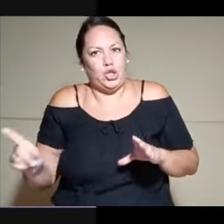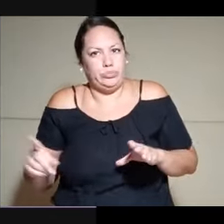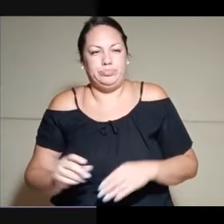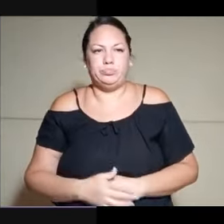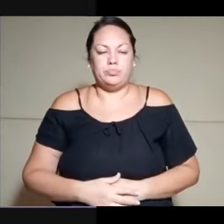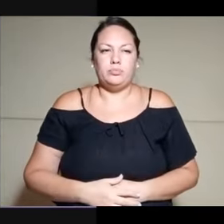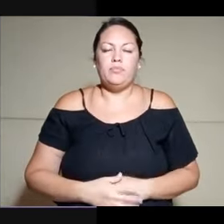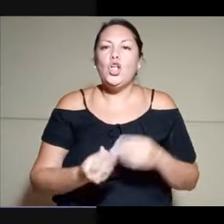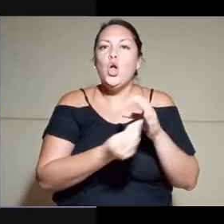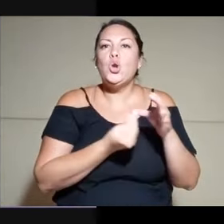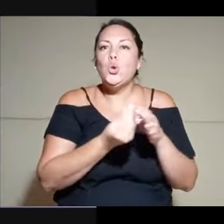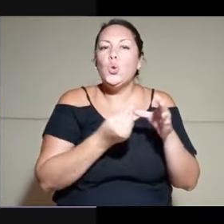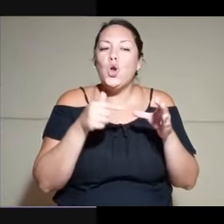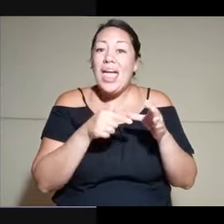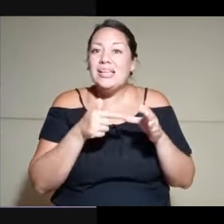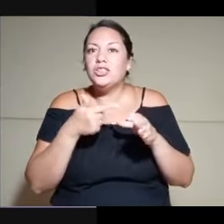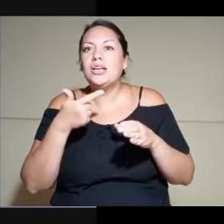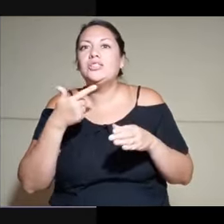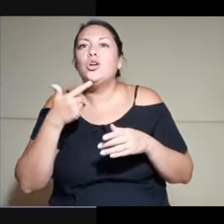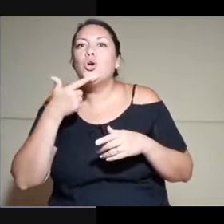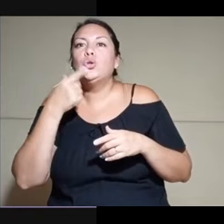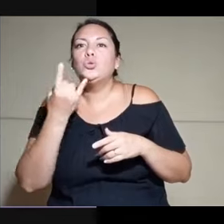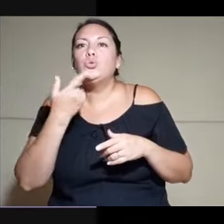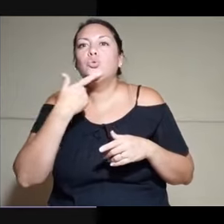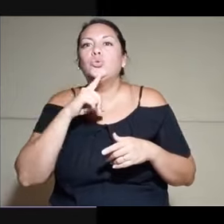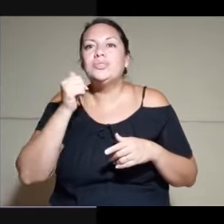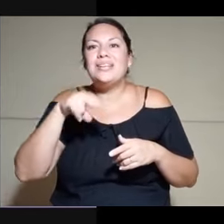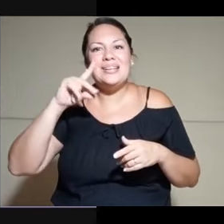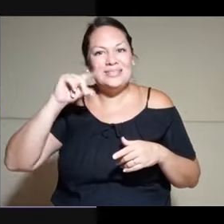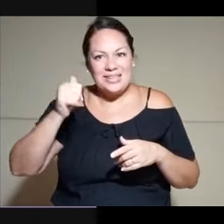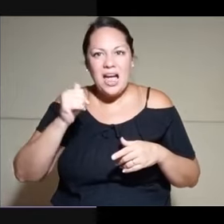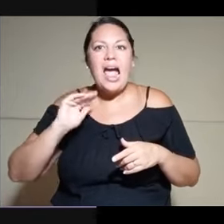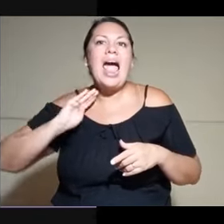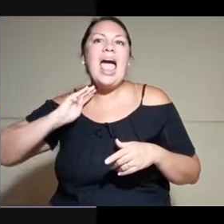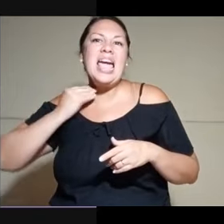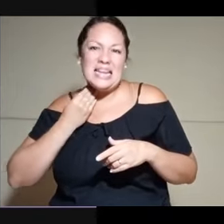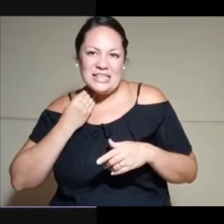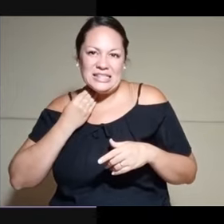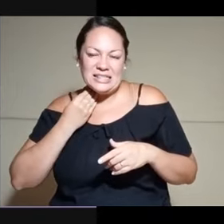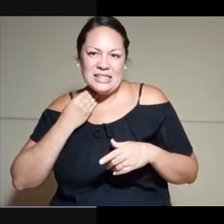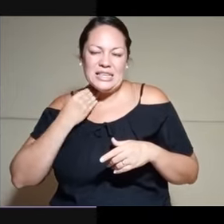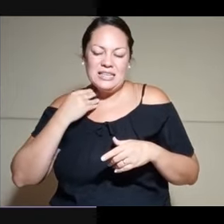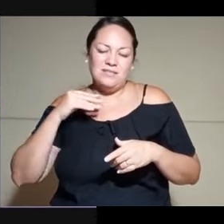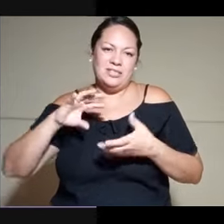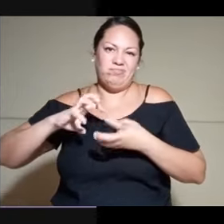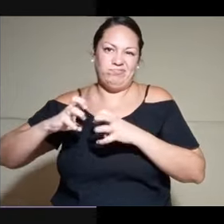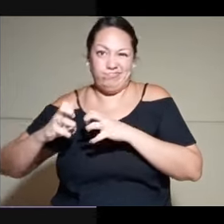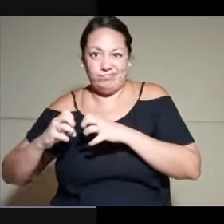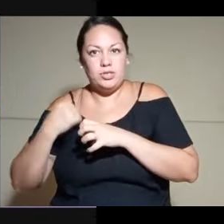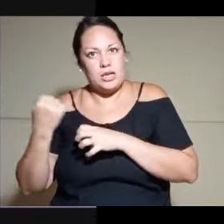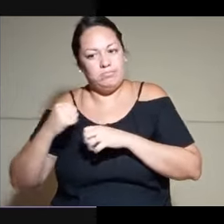Los axones acá no intervienen en los núcleos, no forman parte de los núcleos. Los núcleos es sustancia gris,